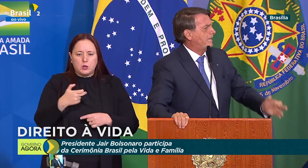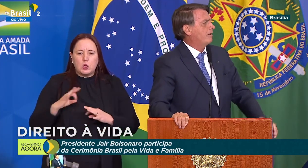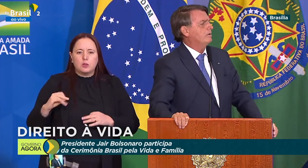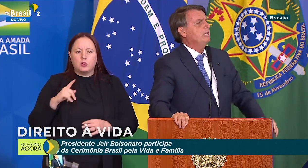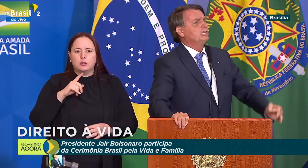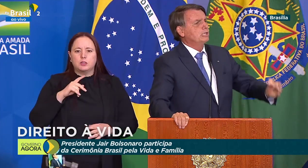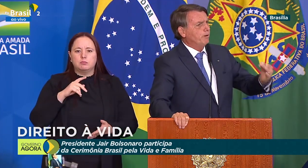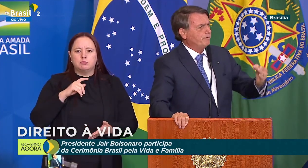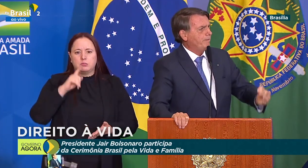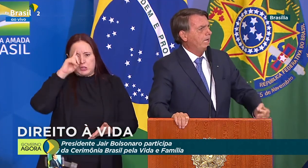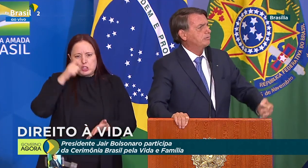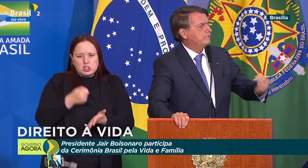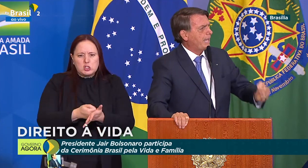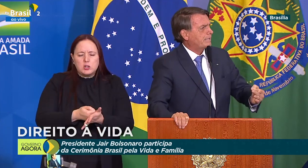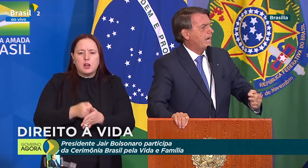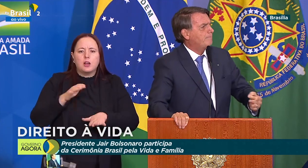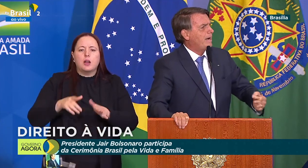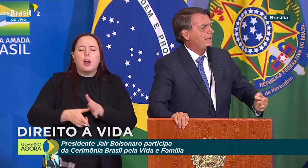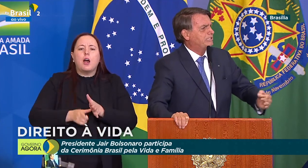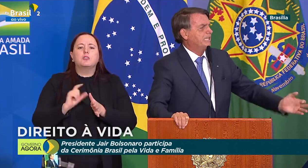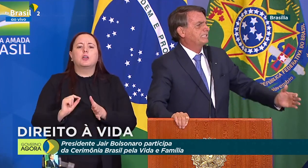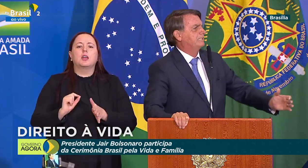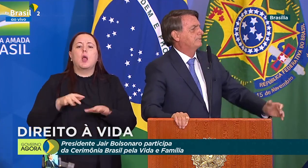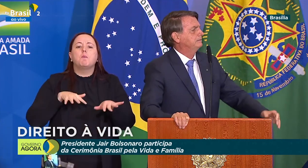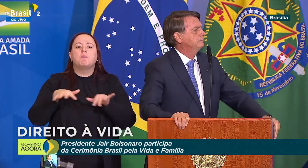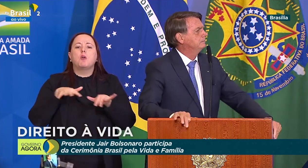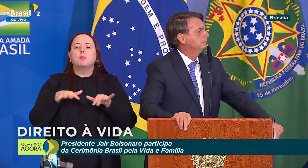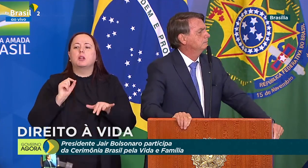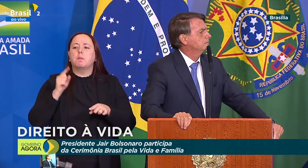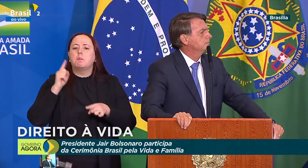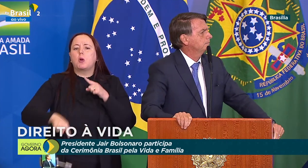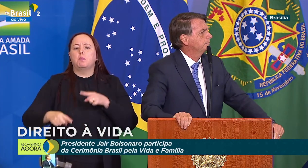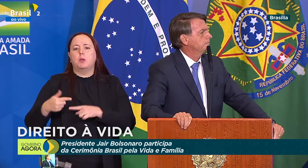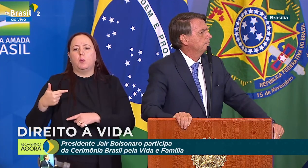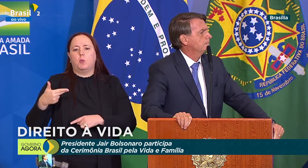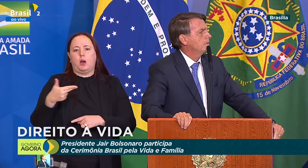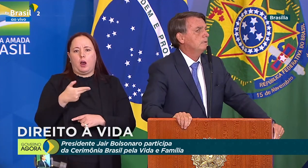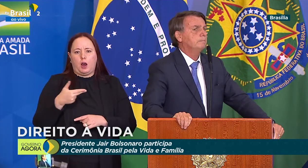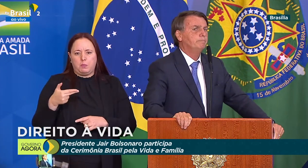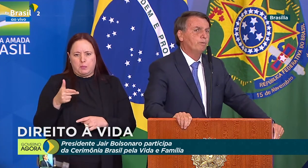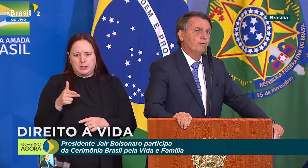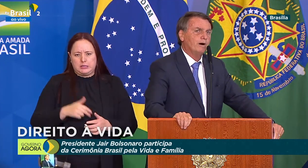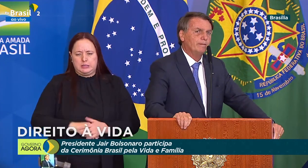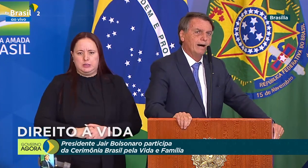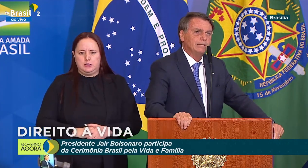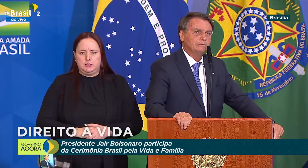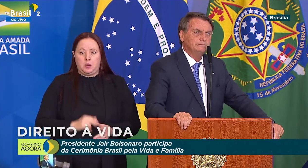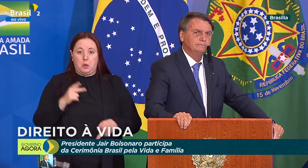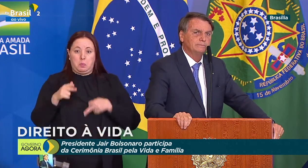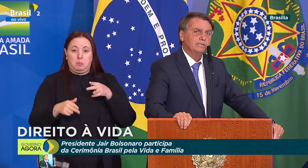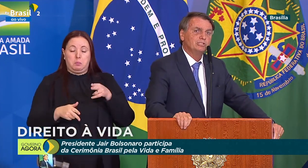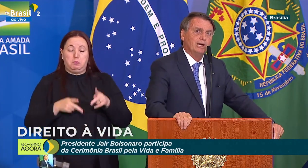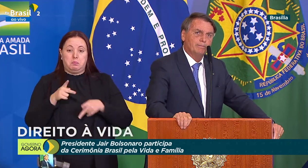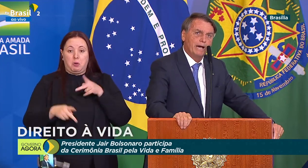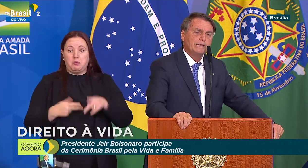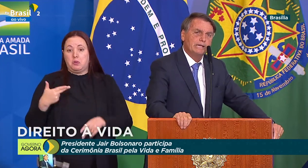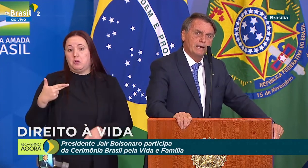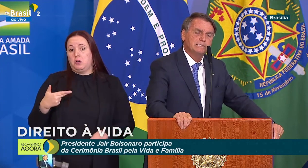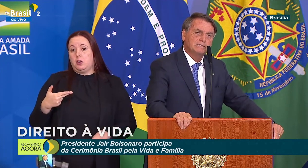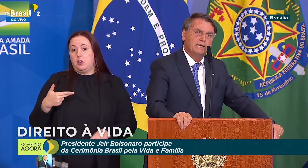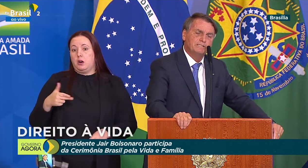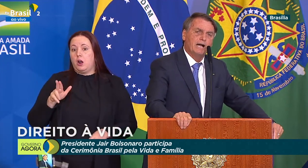ditaduras precederam de movimentos desaba mente suas o povo armado